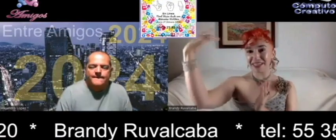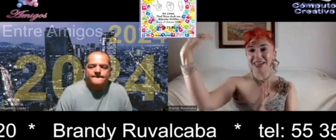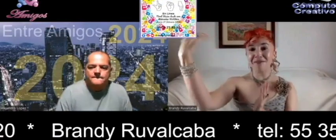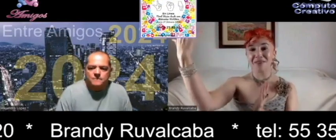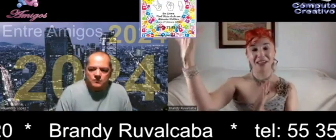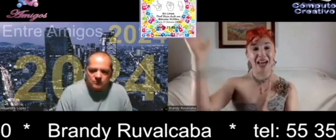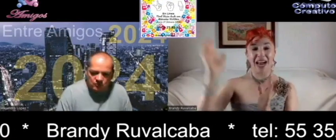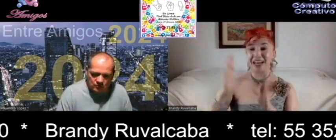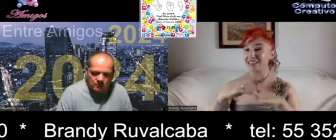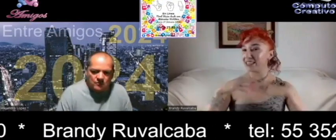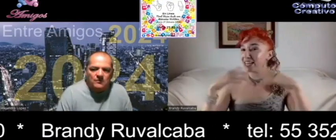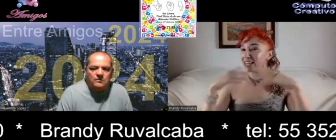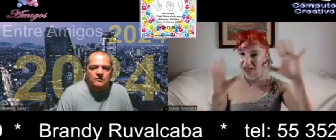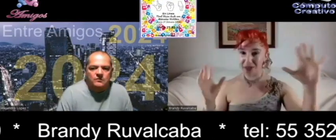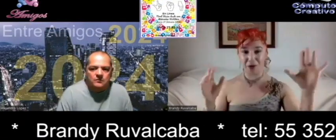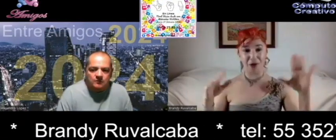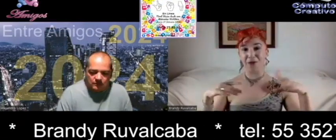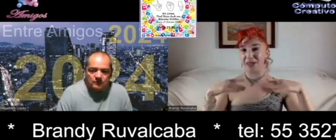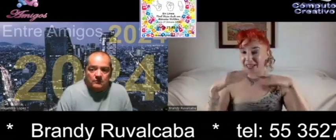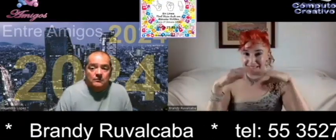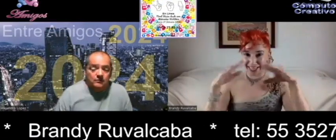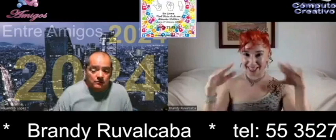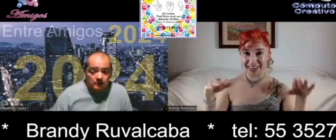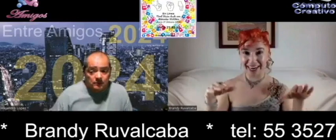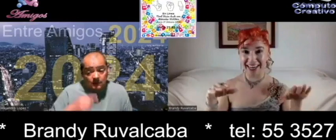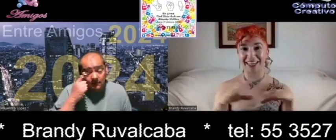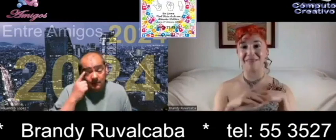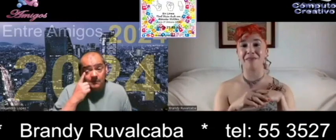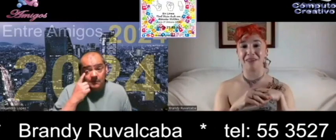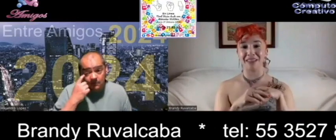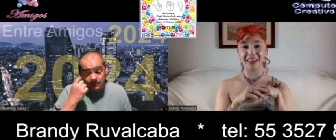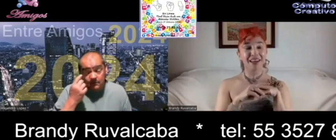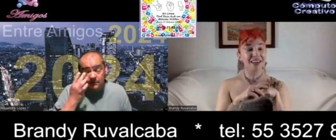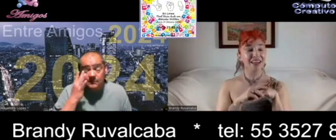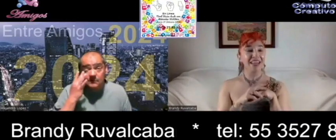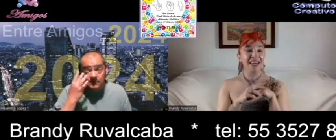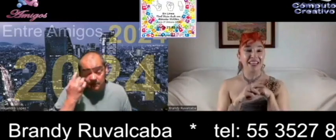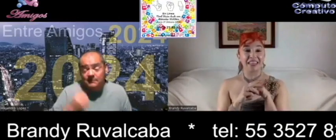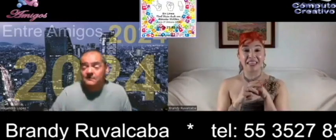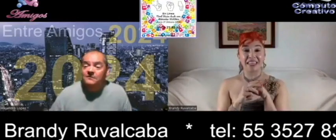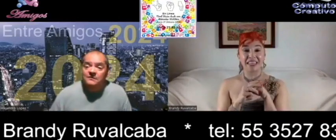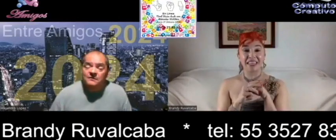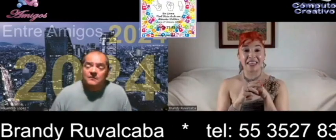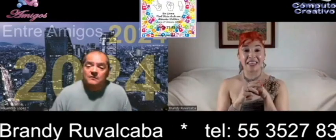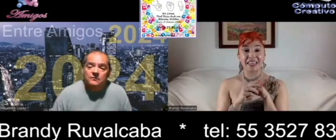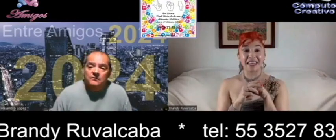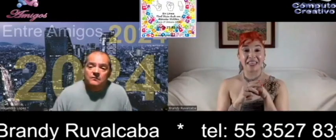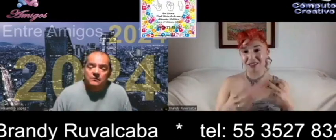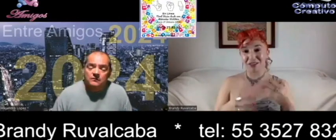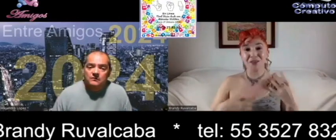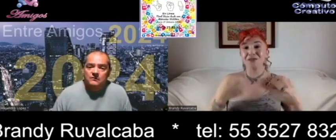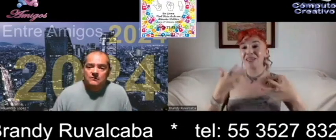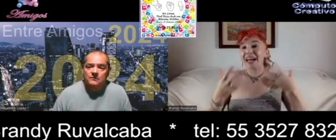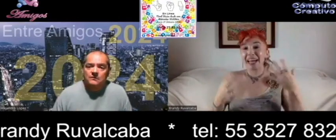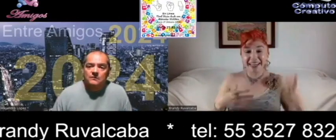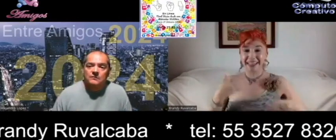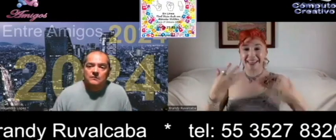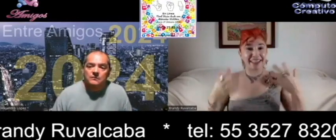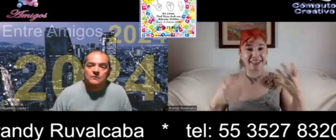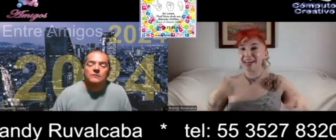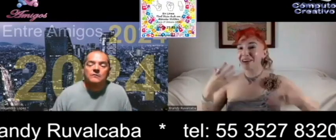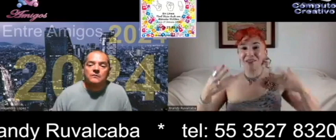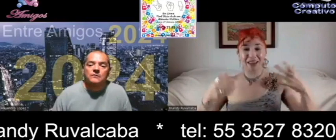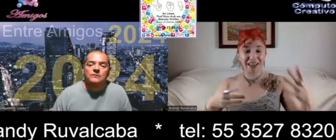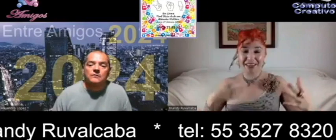nacemos hasta que pasamos al cielo o al otro lado o a donde cada quien crea que va a pasar, Ujú. estamos expresando cosas, somos